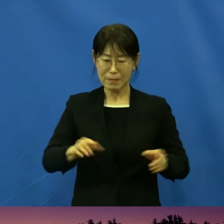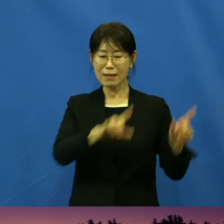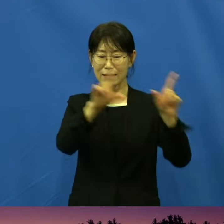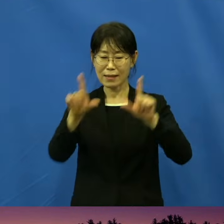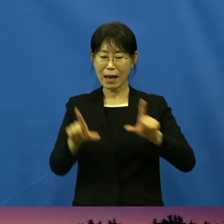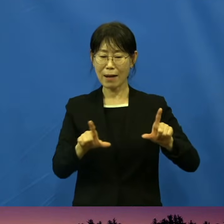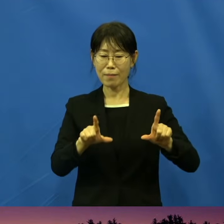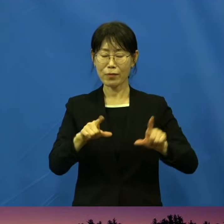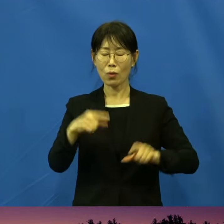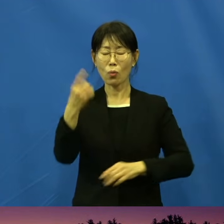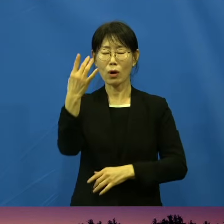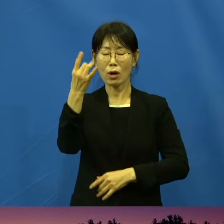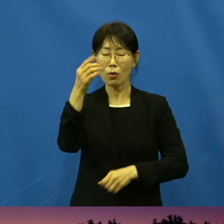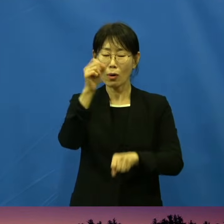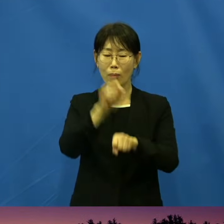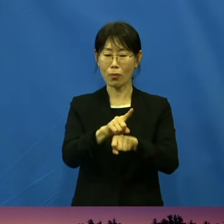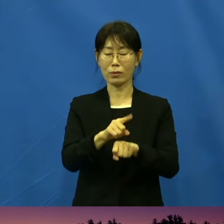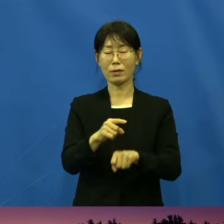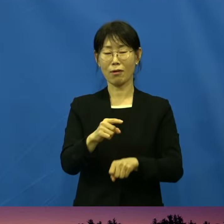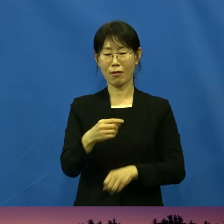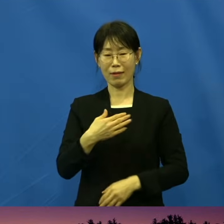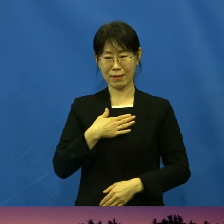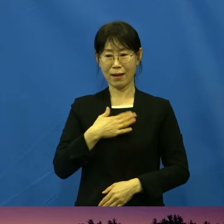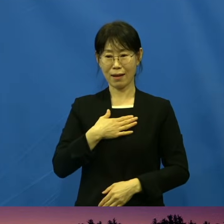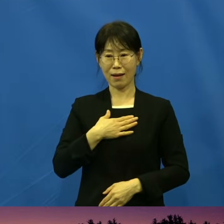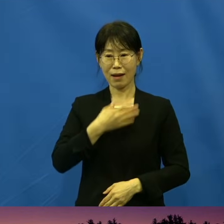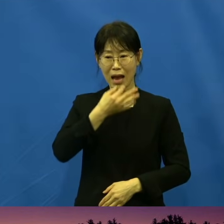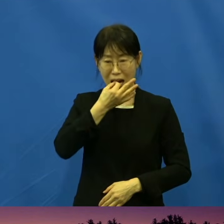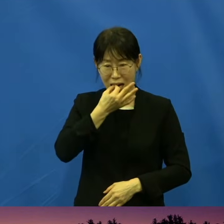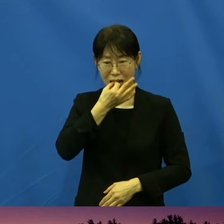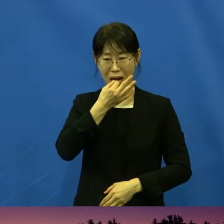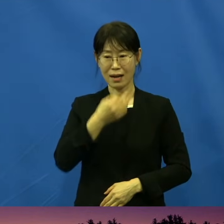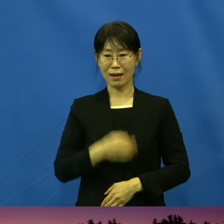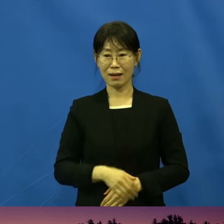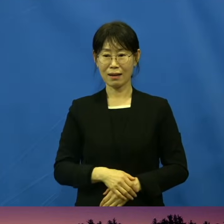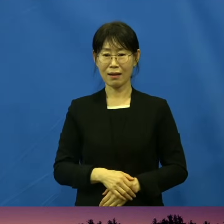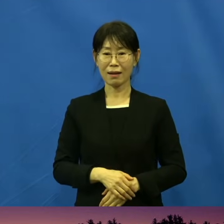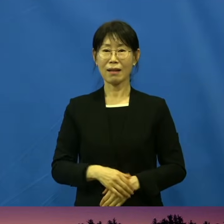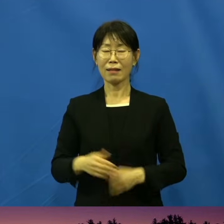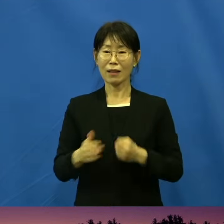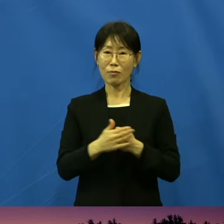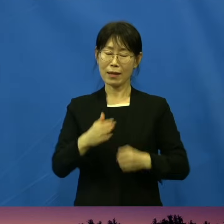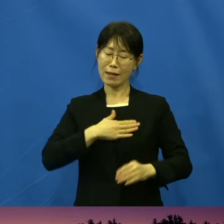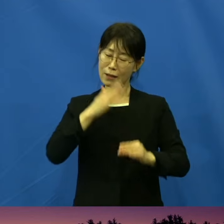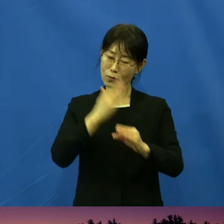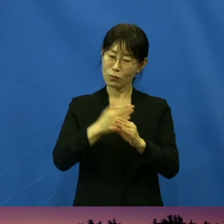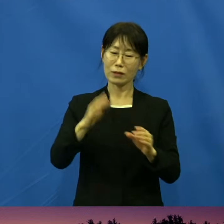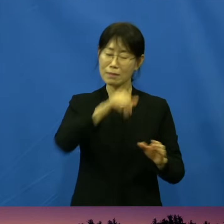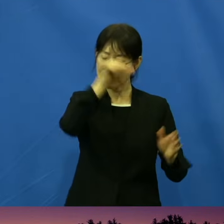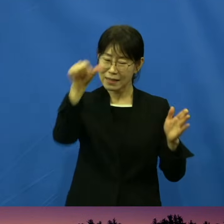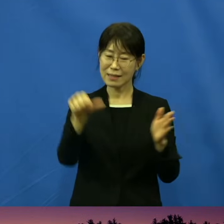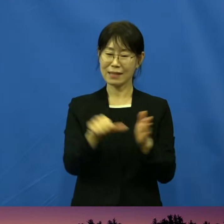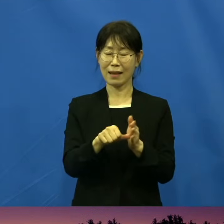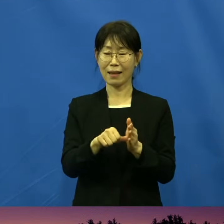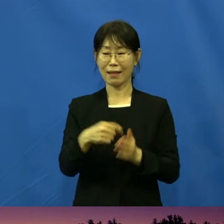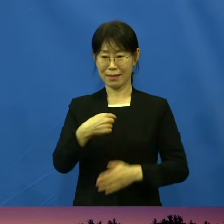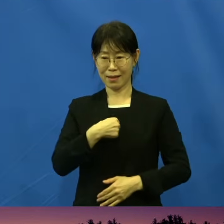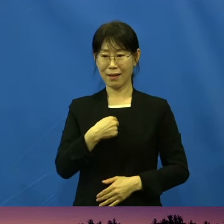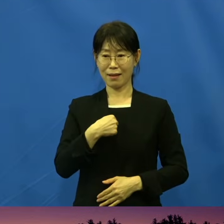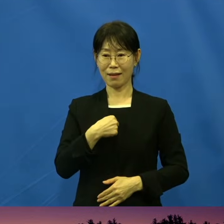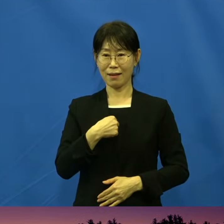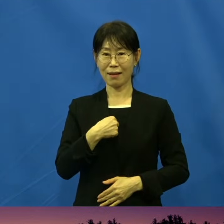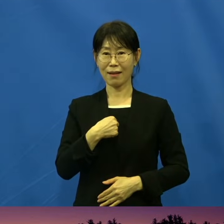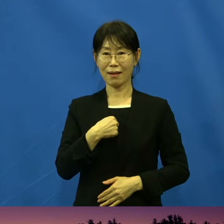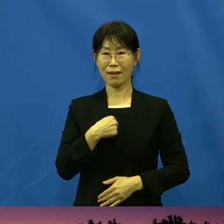있습니다. 우리는 자아중심적이에요. 그릇 행하여 갓길 제 길로 가는 그런 삶을 우리가 살았습니다. 그래서